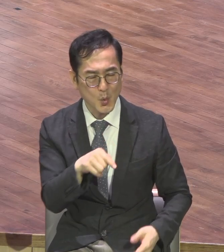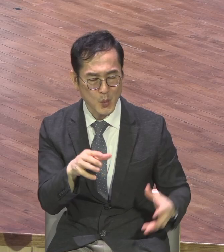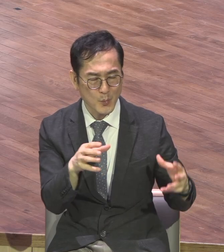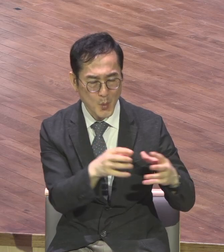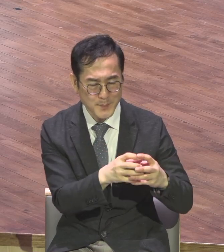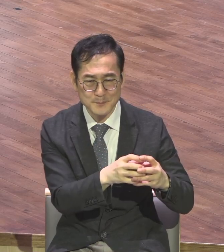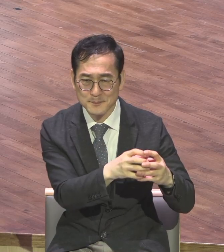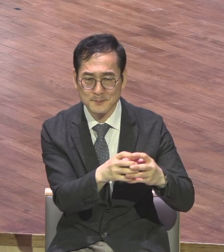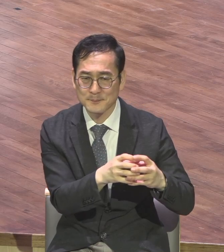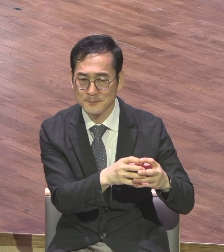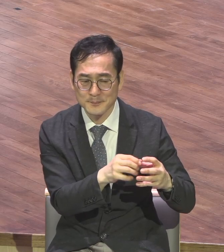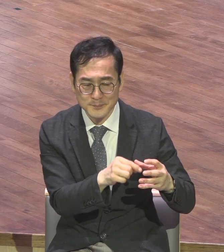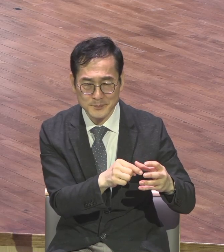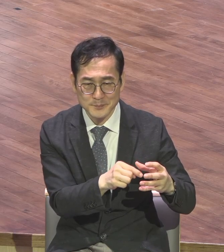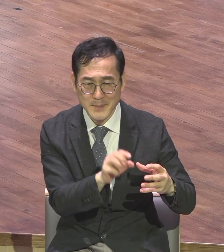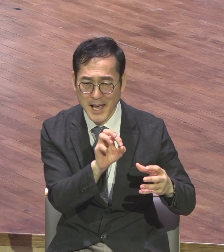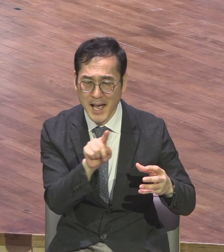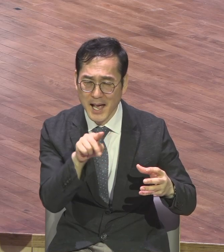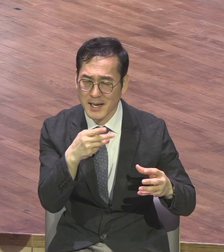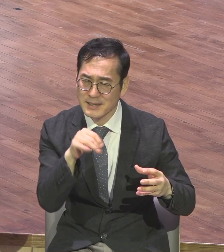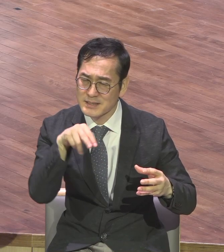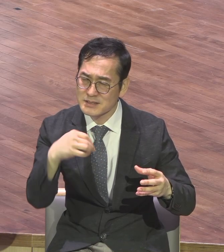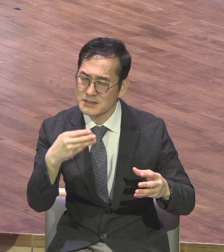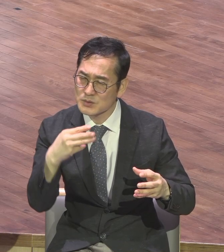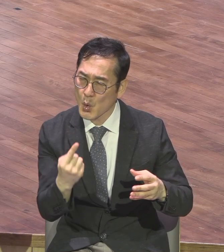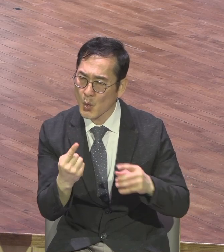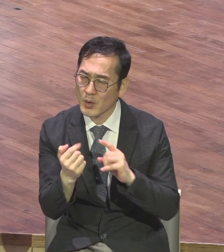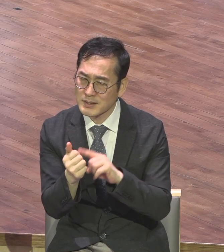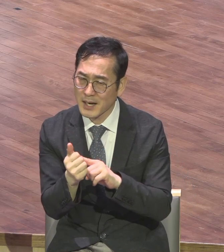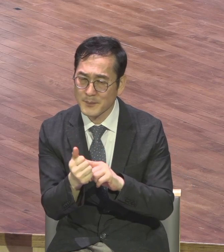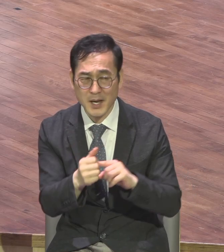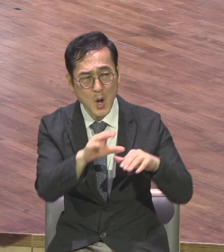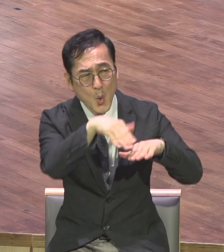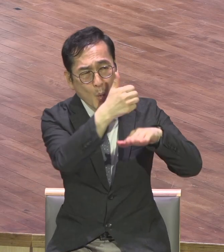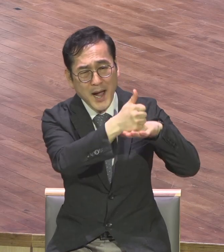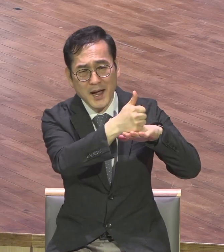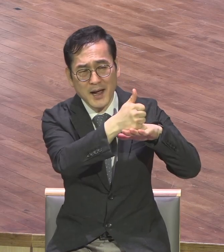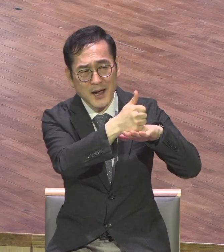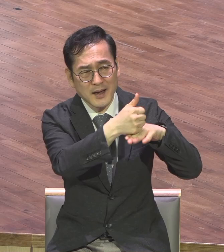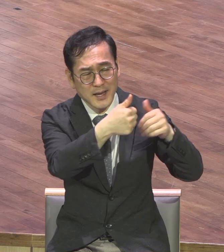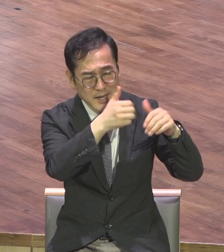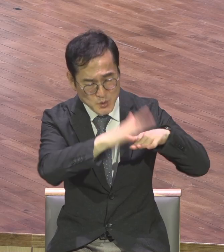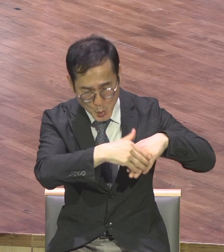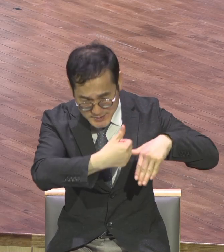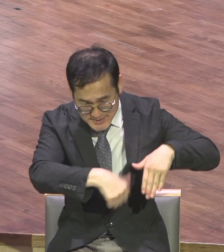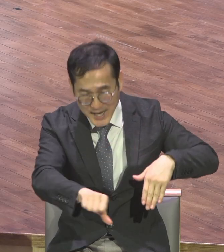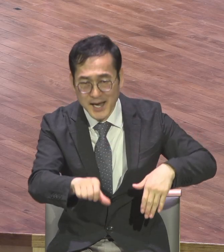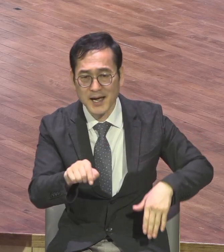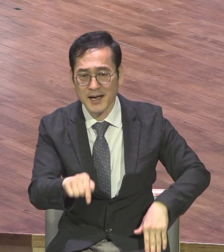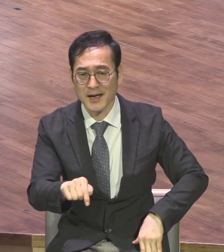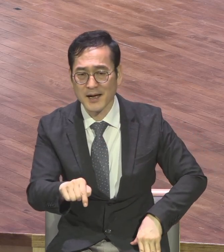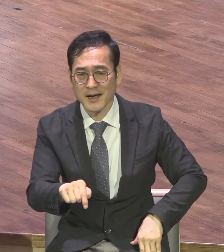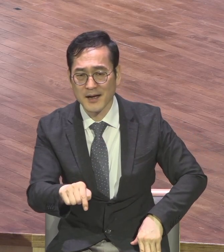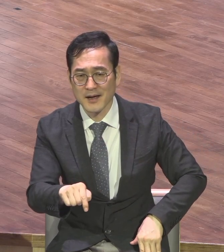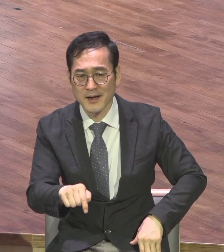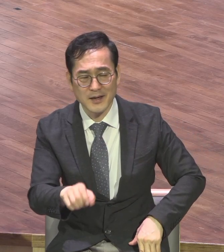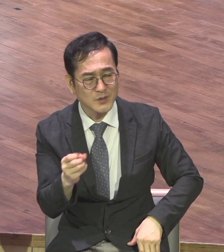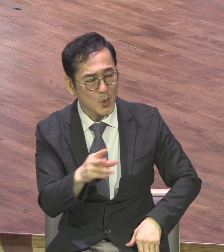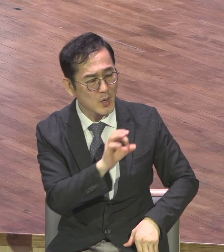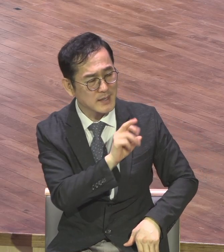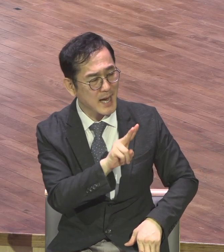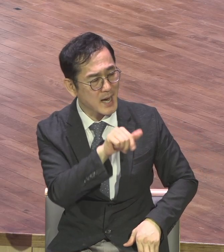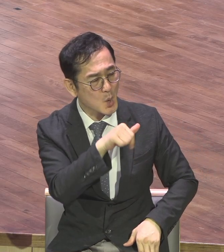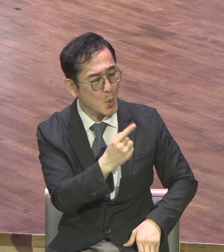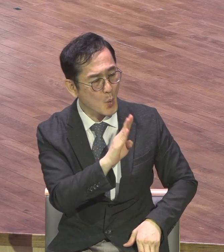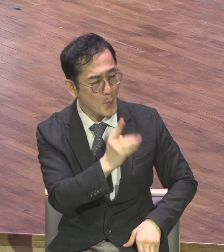미션업입니다. 아리스도블로는 헤롯 대왕의 손자이면서 사도 야고보를 칼로 죽인 헤롯